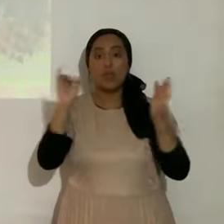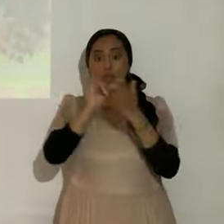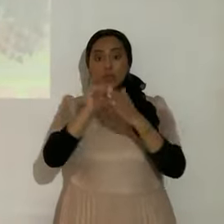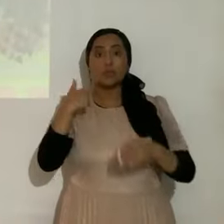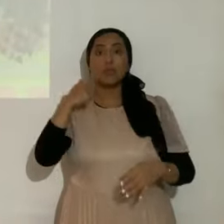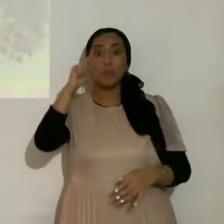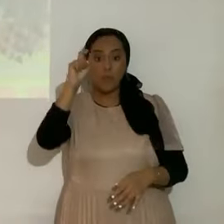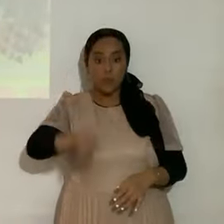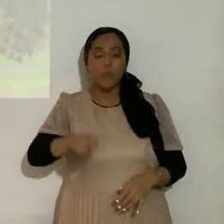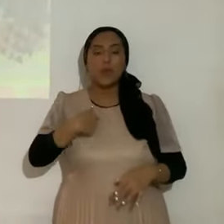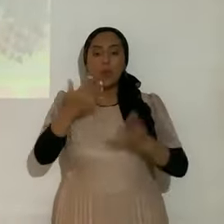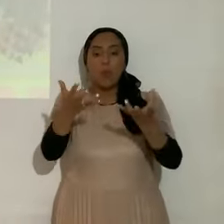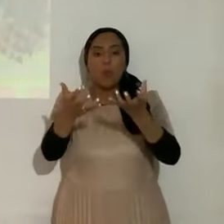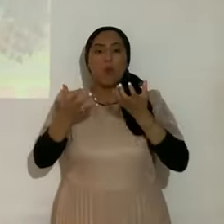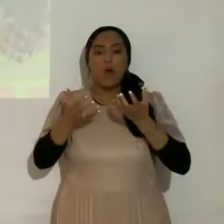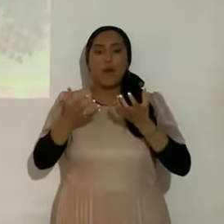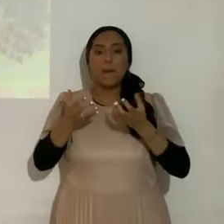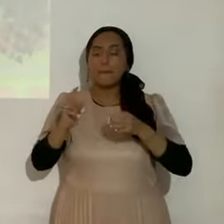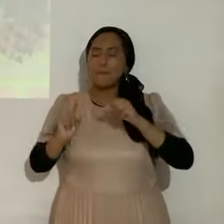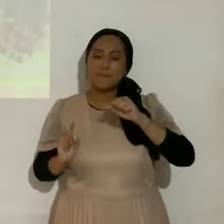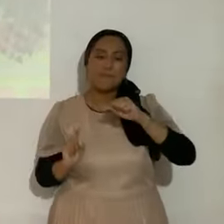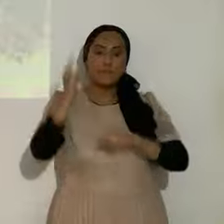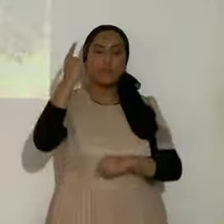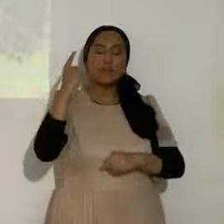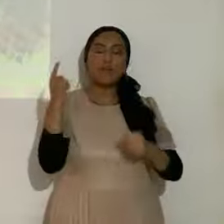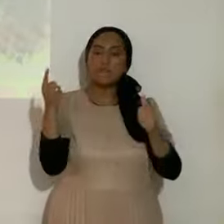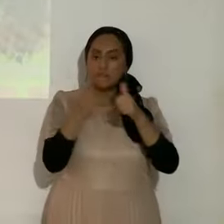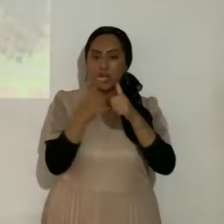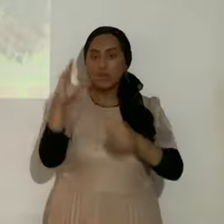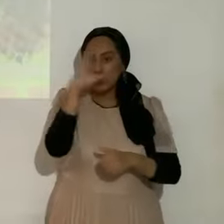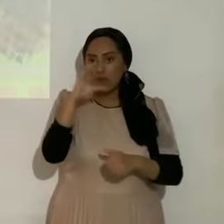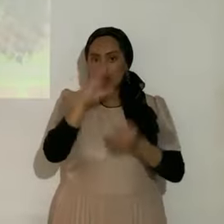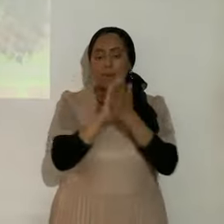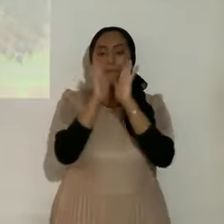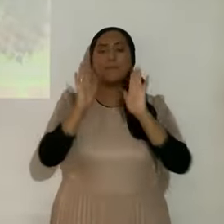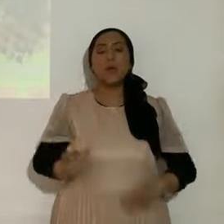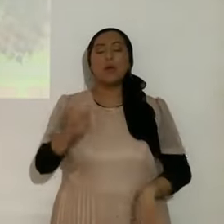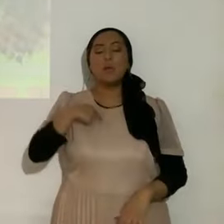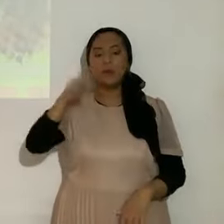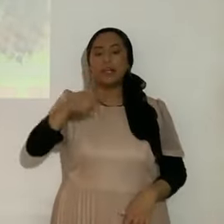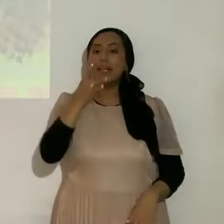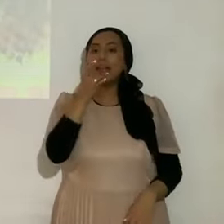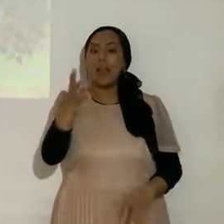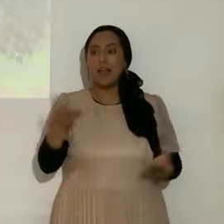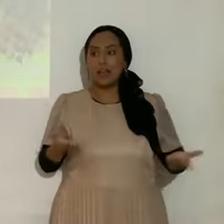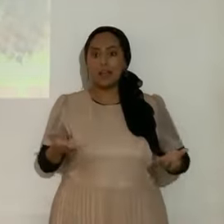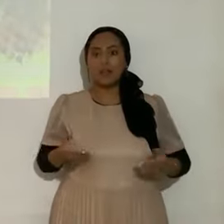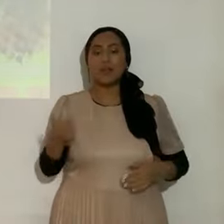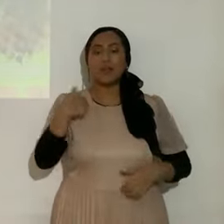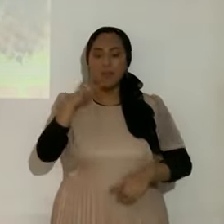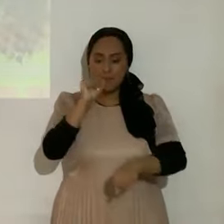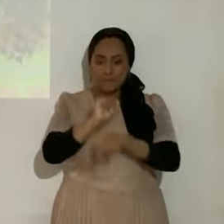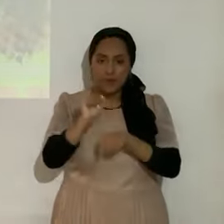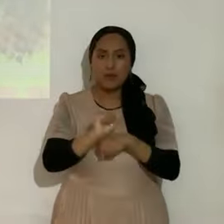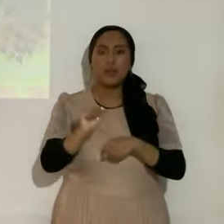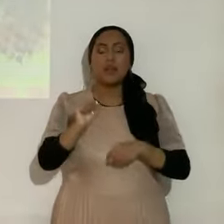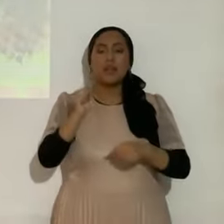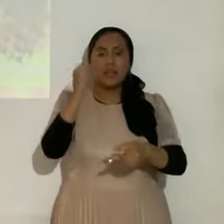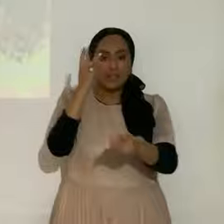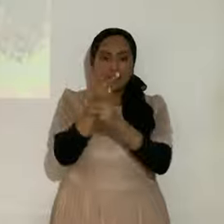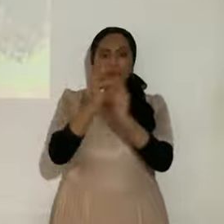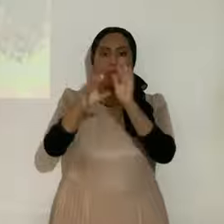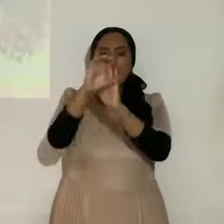todos debemos de anhelar. Antes, buscar la paz. Antes, ser luz en este mundo de tinieblas. Llevar por obra los mandamientos. Creer